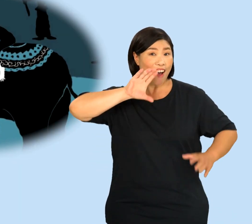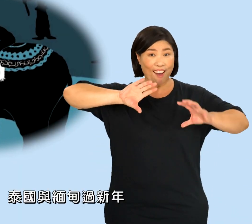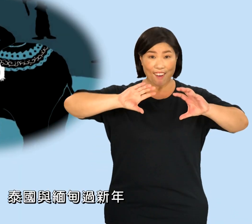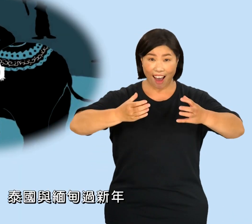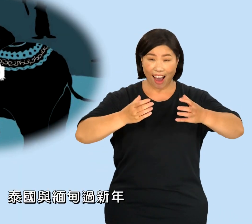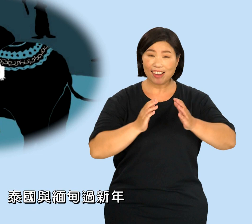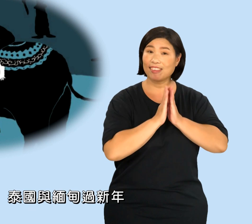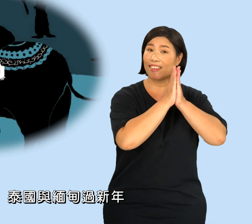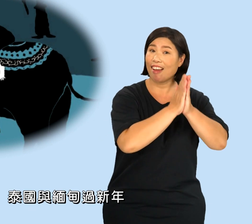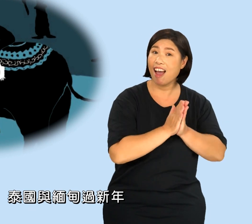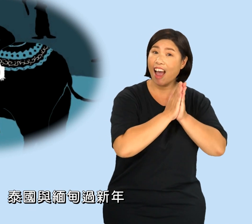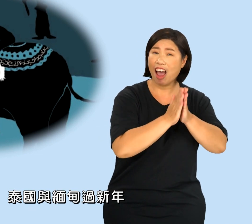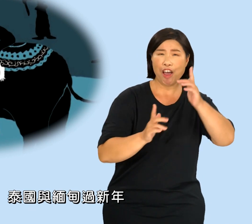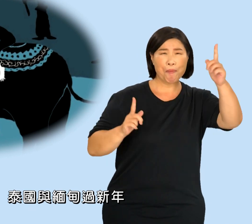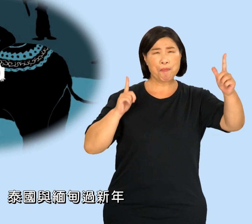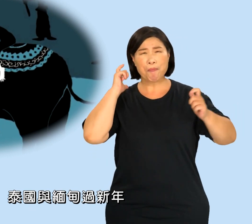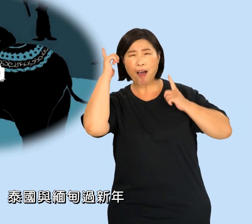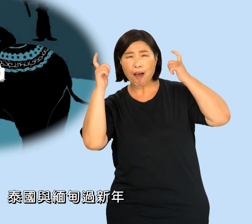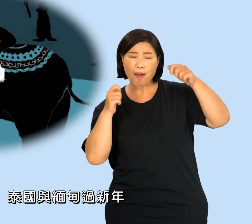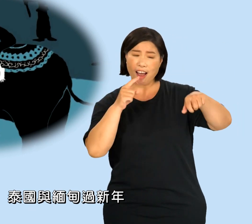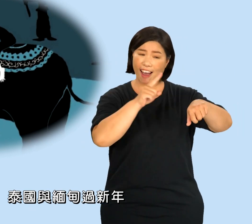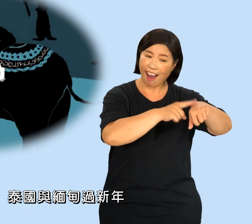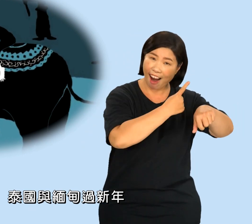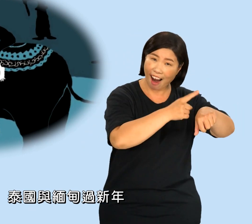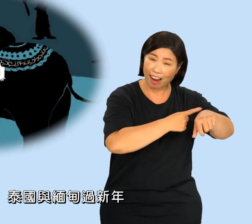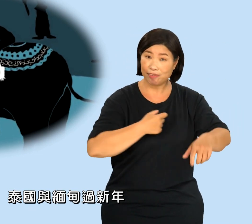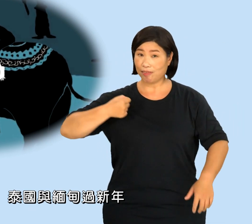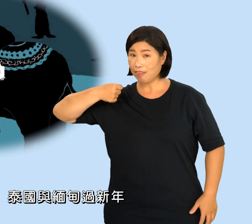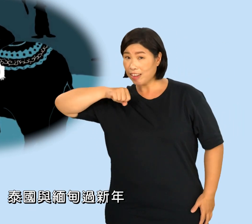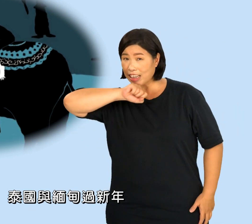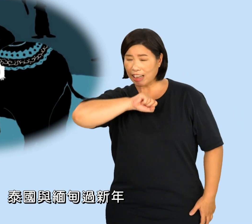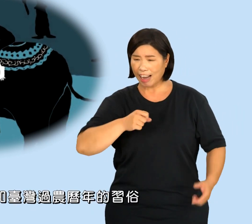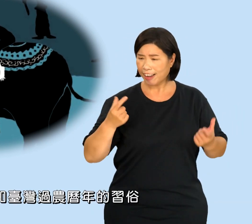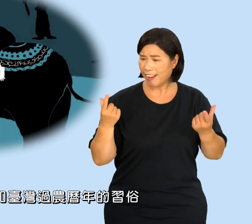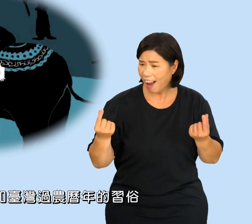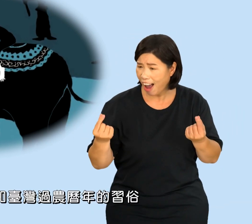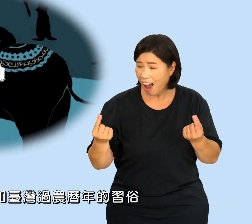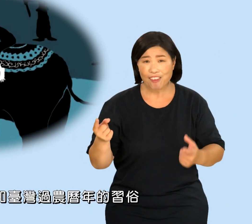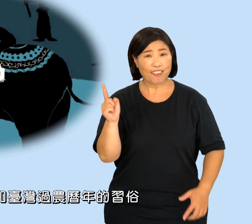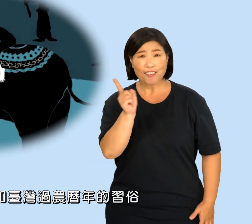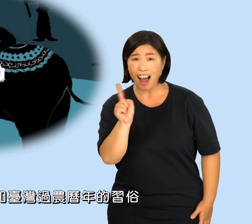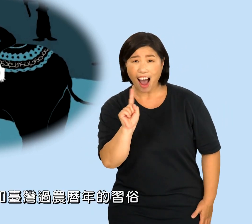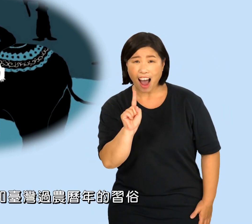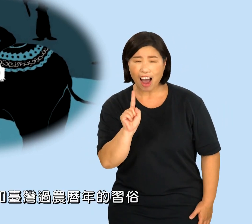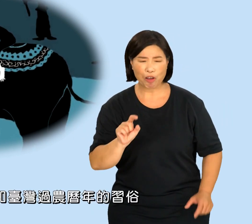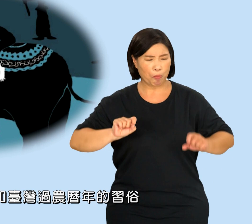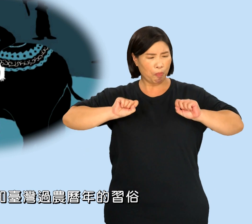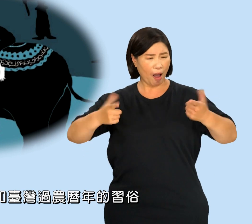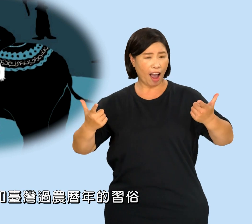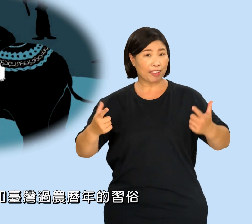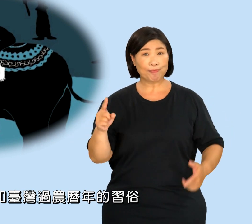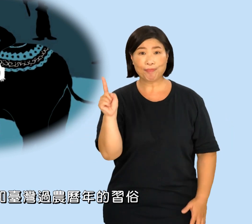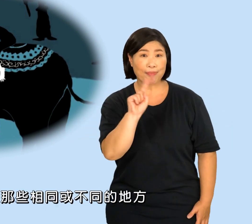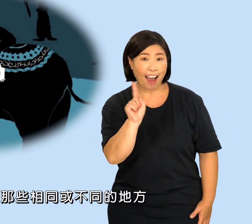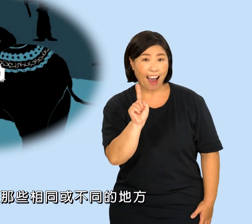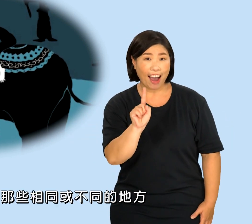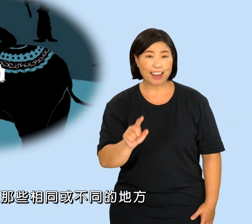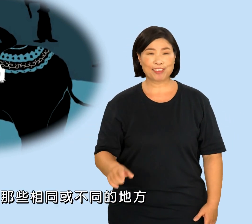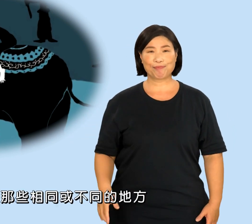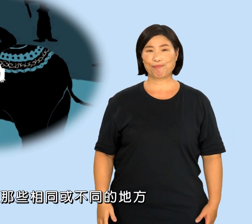泰国与缅甸过新年，和台湾过农历年的习俗有哪些相同或